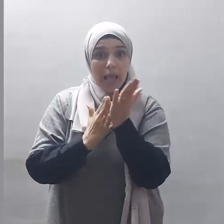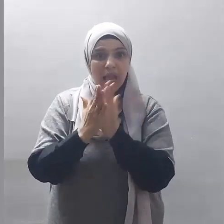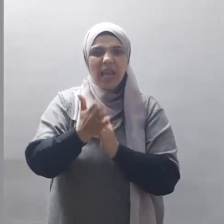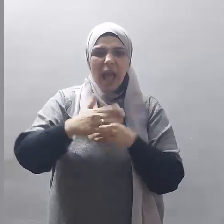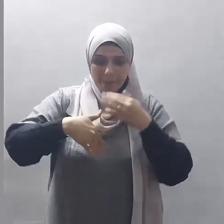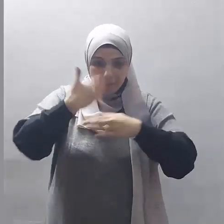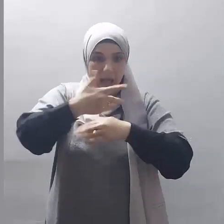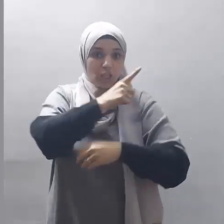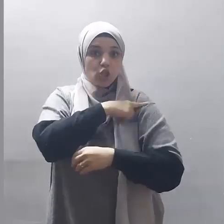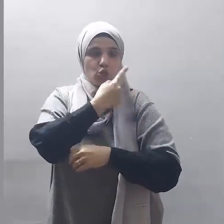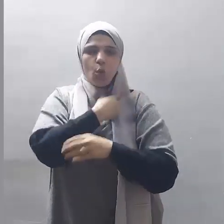من ذنبه.